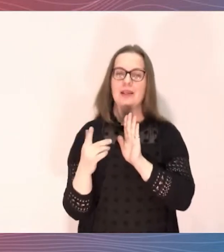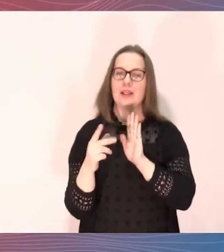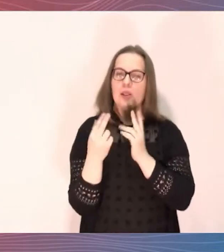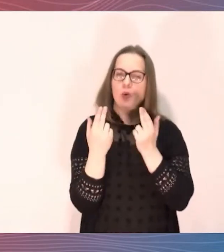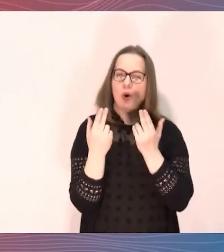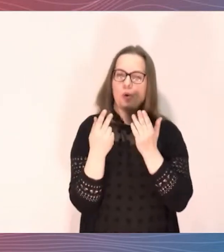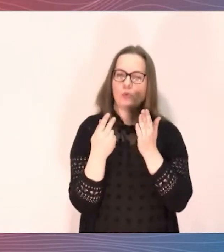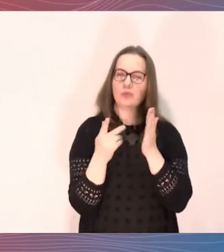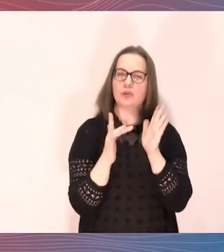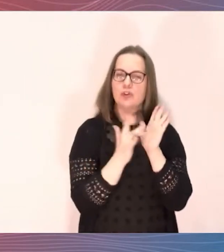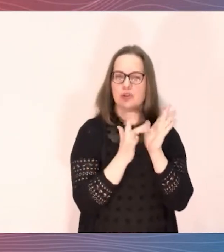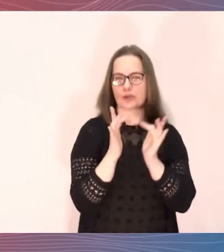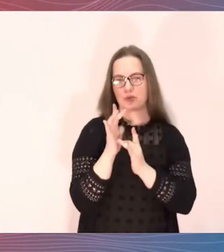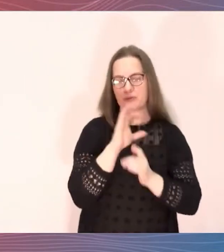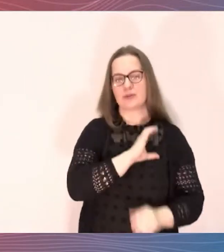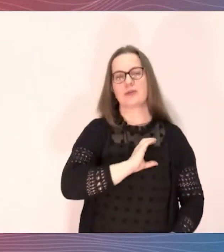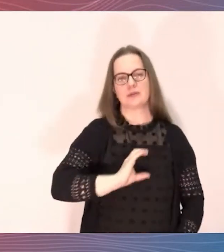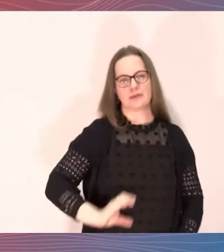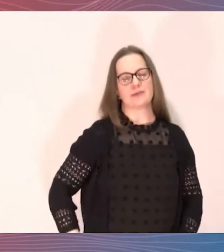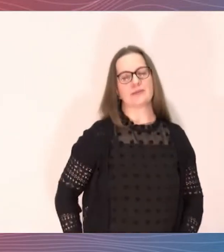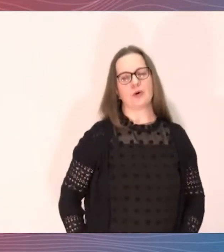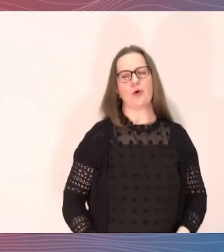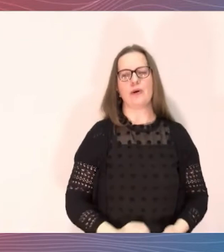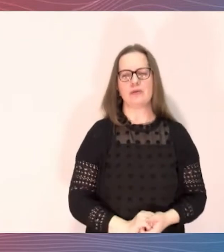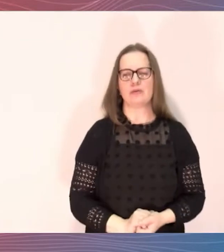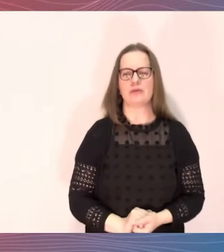Romanos 8, 28.